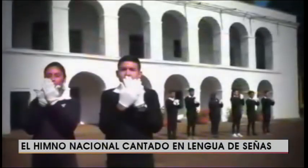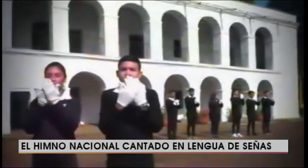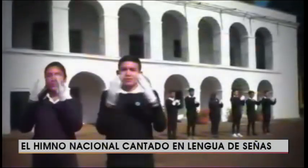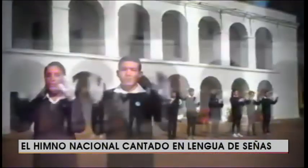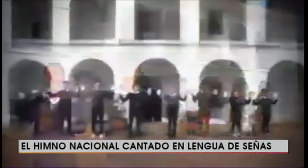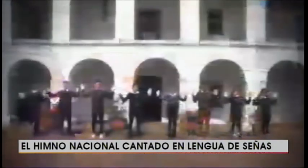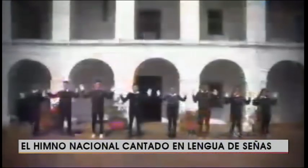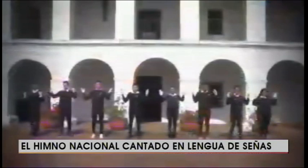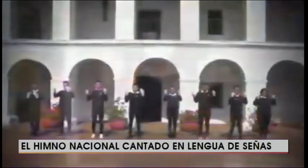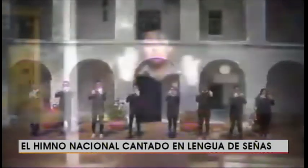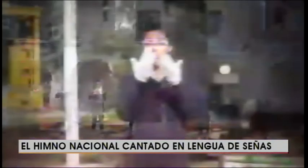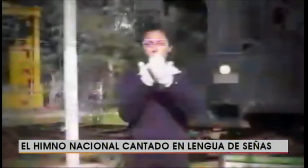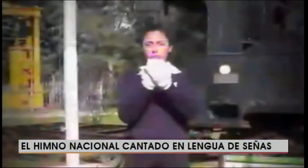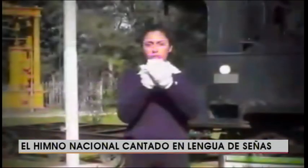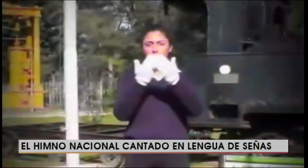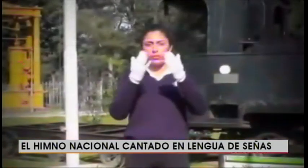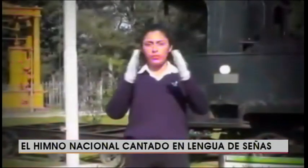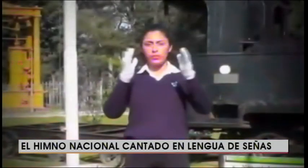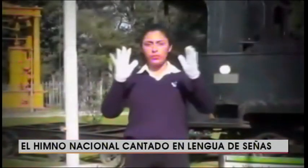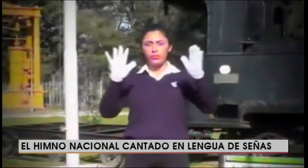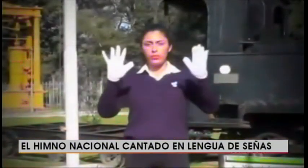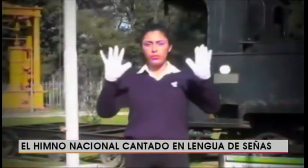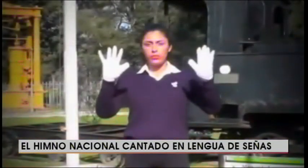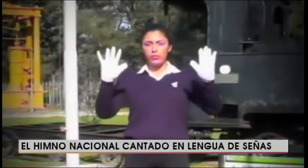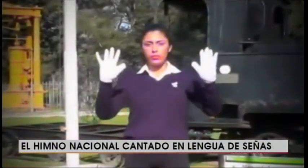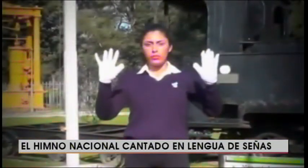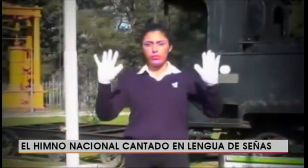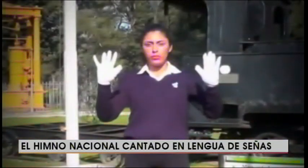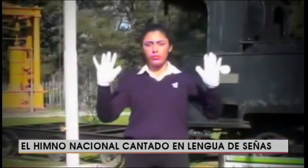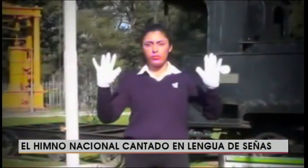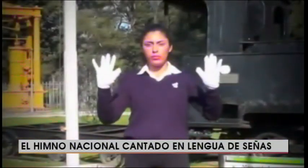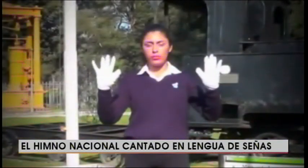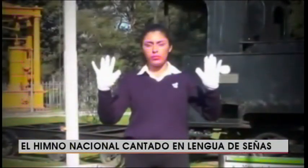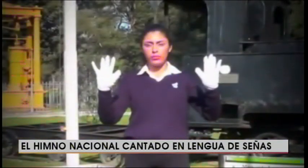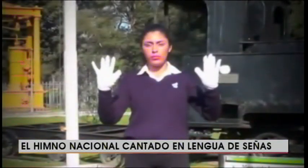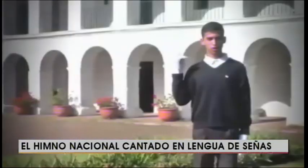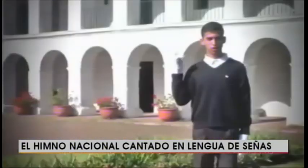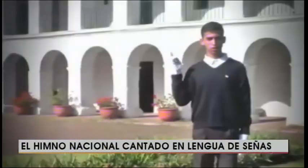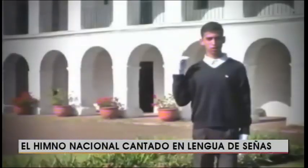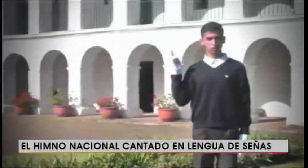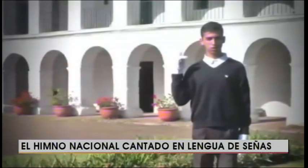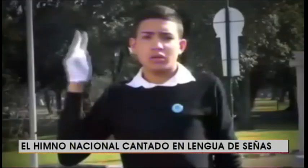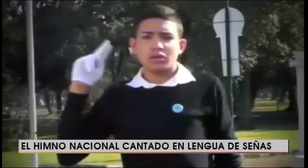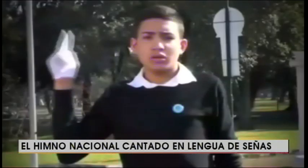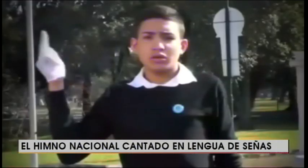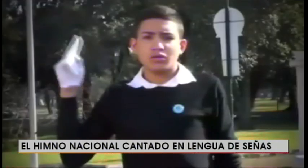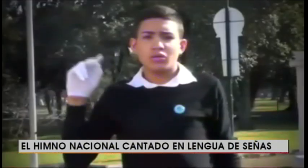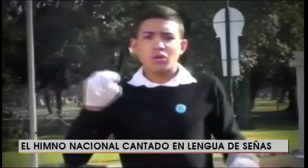libertad, libertad Oíd el ruido